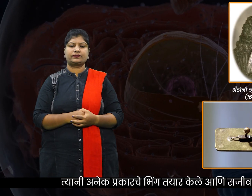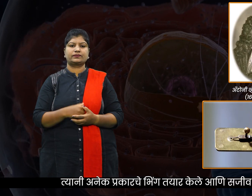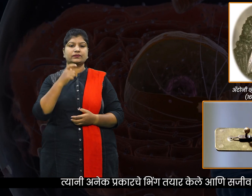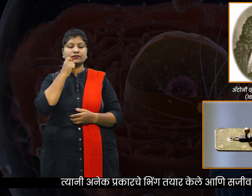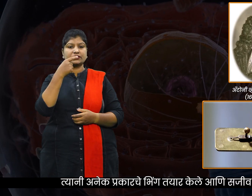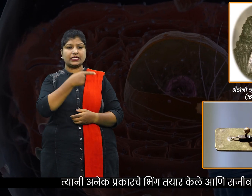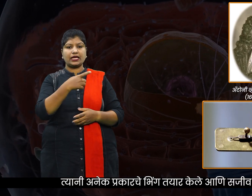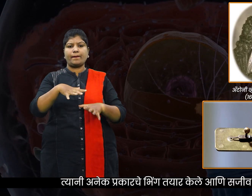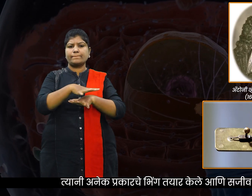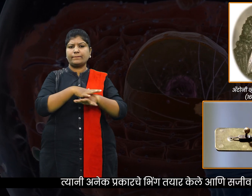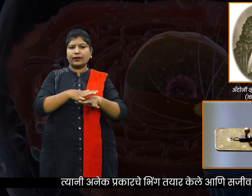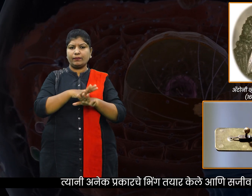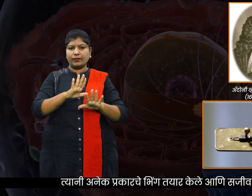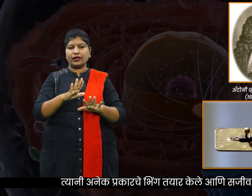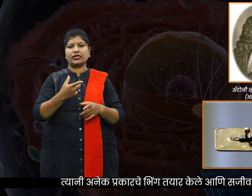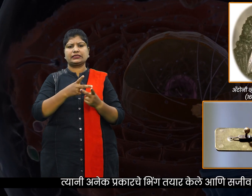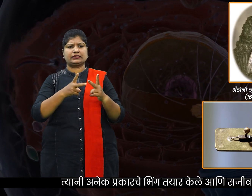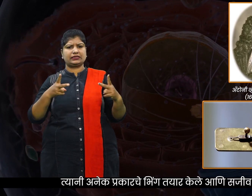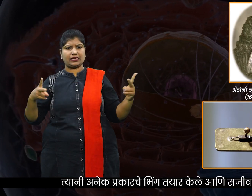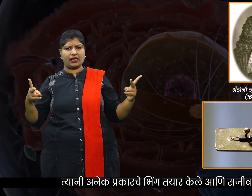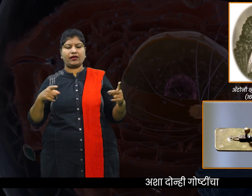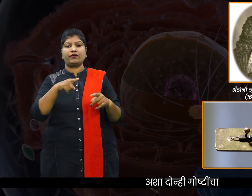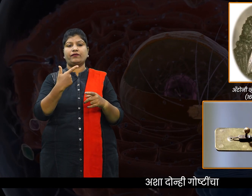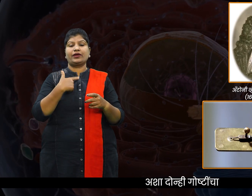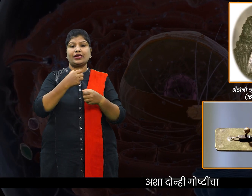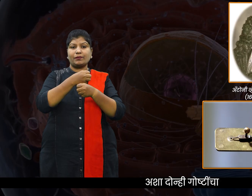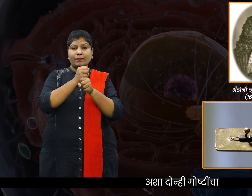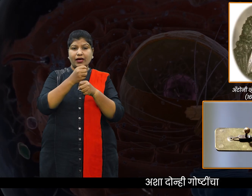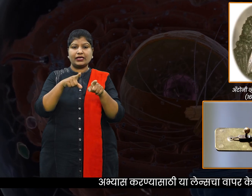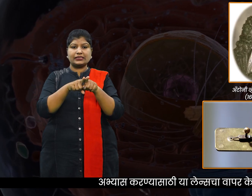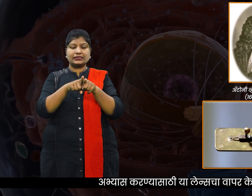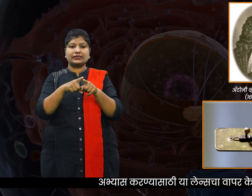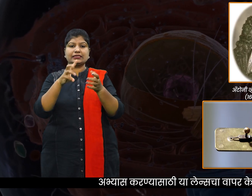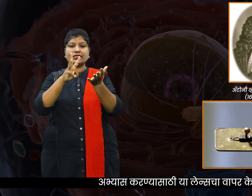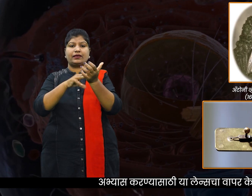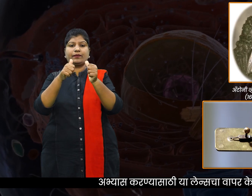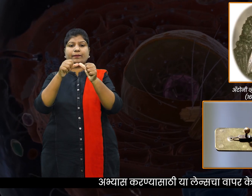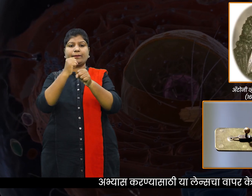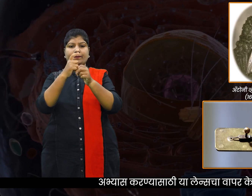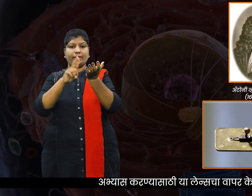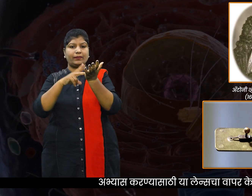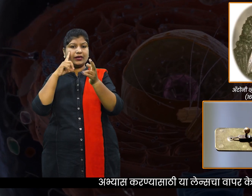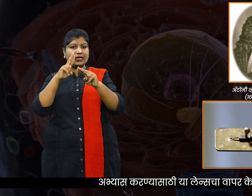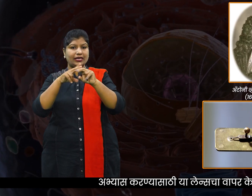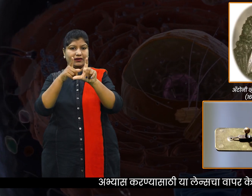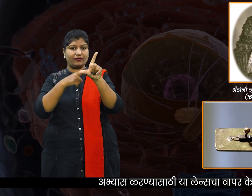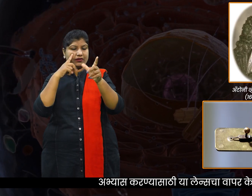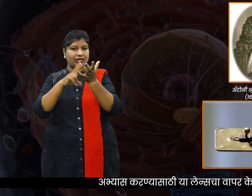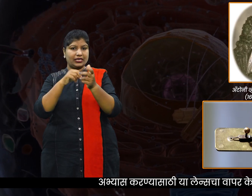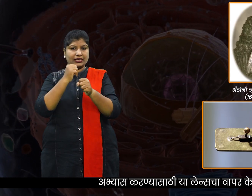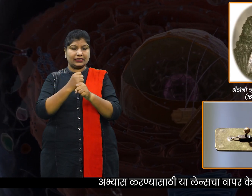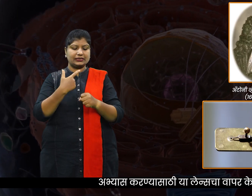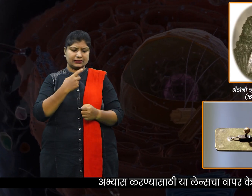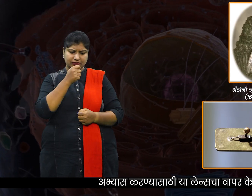त्यांनी अनेक प्रकारचे भिंग तयार केले आणि सजीव आणि निर्जीव अशा दोन्ही गोष्टींचा अभ्यास करण्यासाठी या लेन्सचा वापर केला.